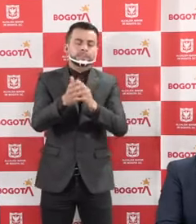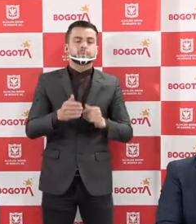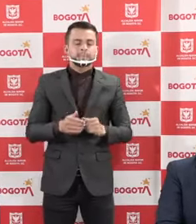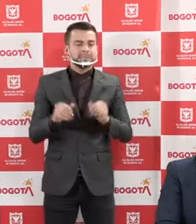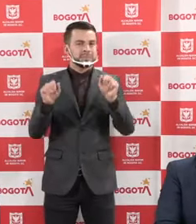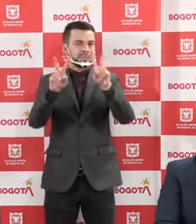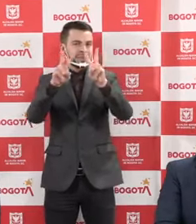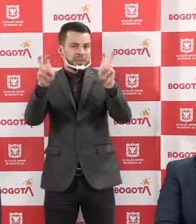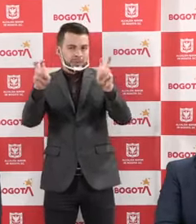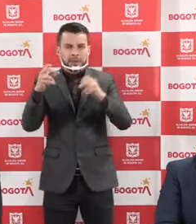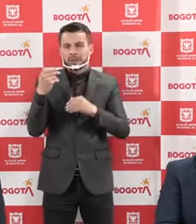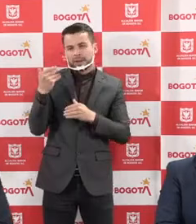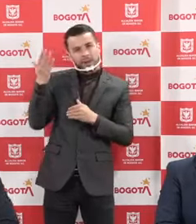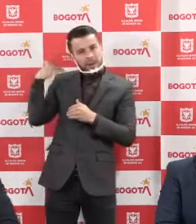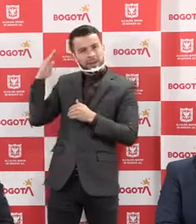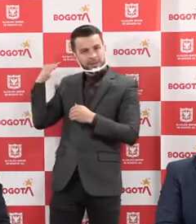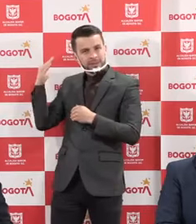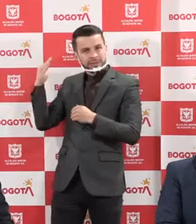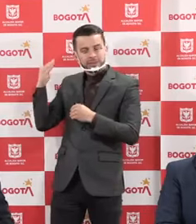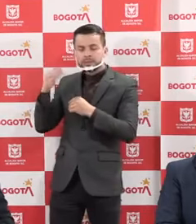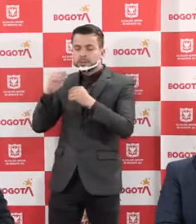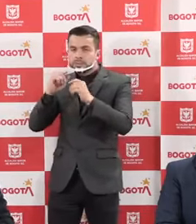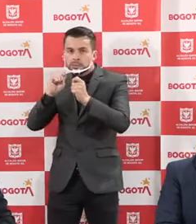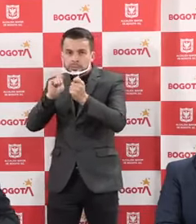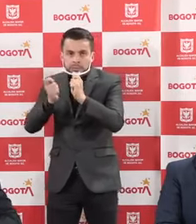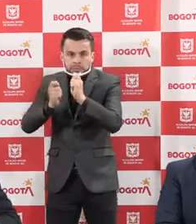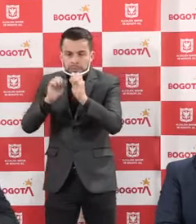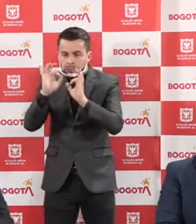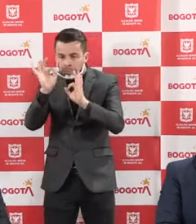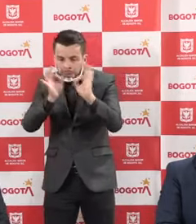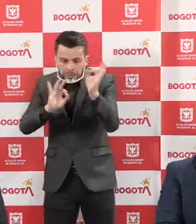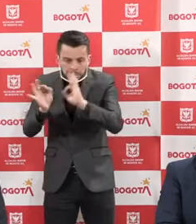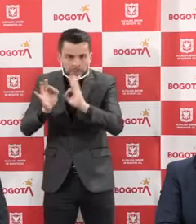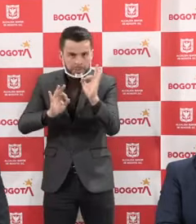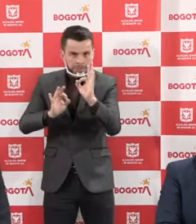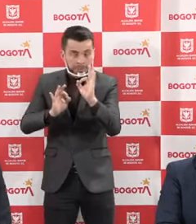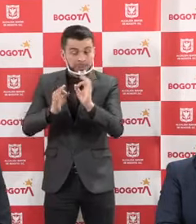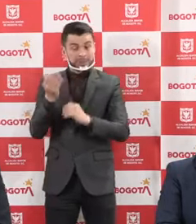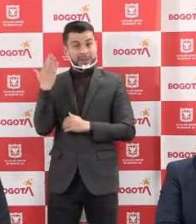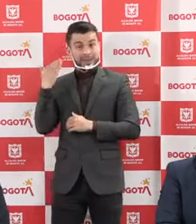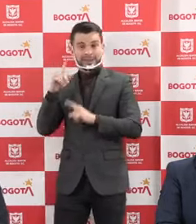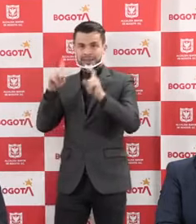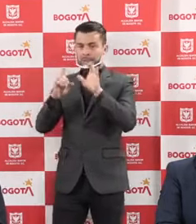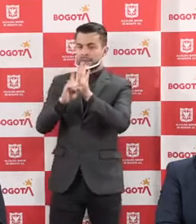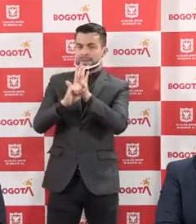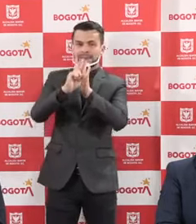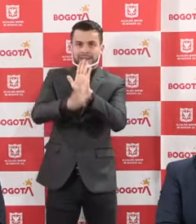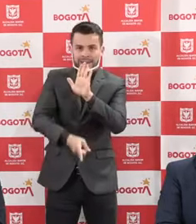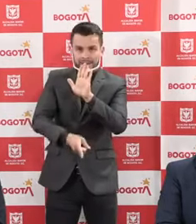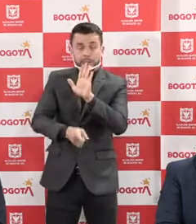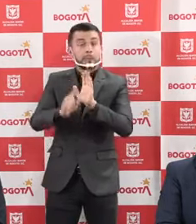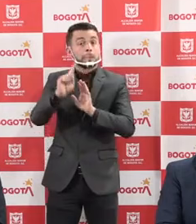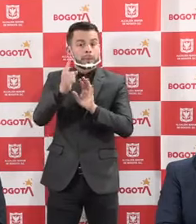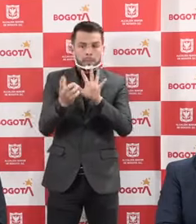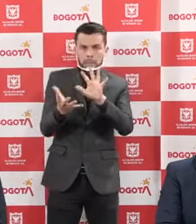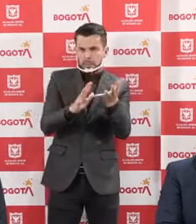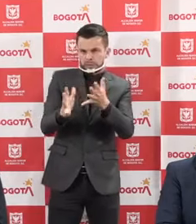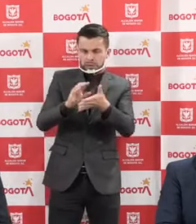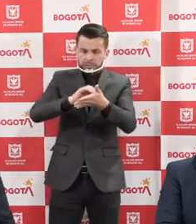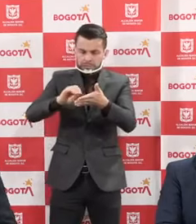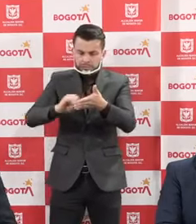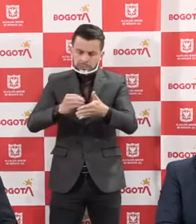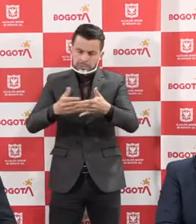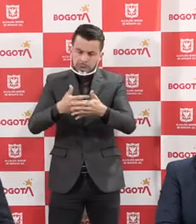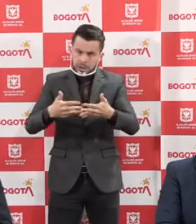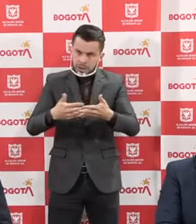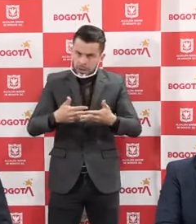sobre las modificaciones que sufrieron las el primer borrador de decreto fruto de alredor de unas